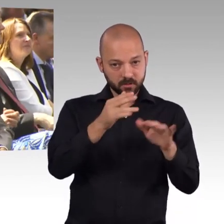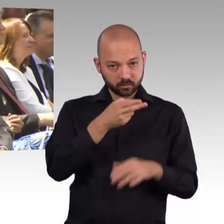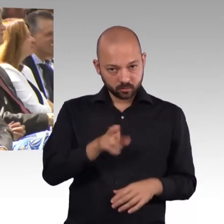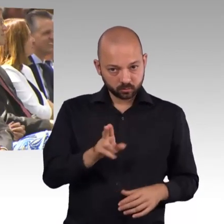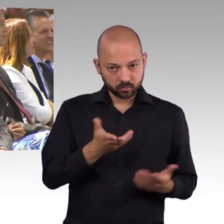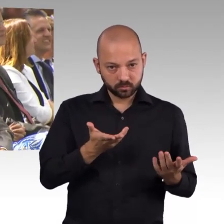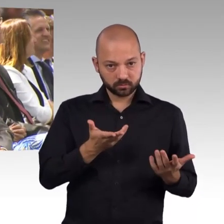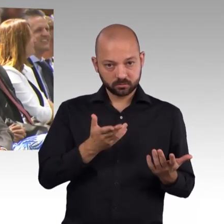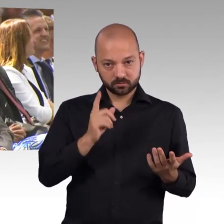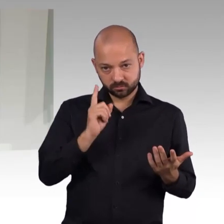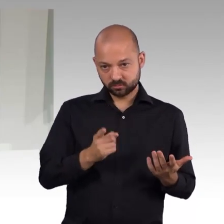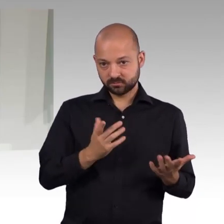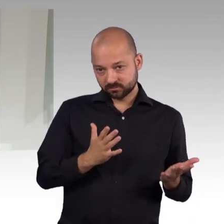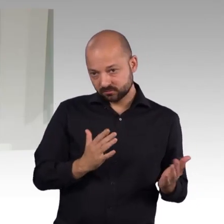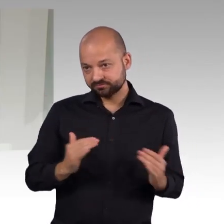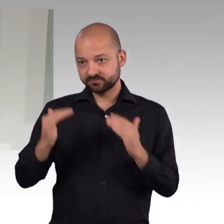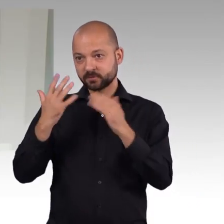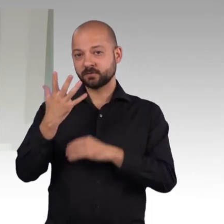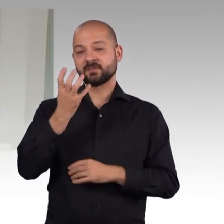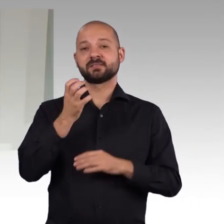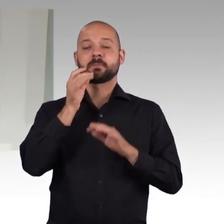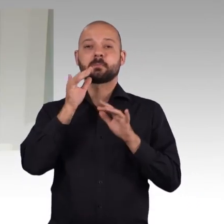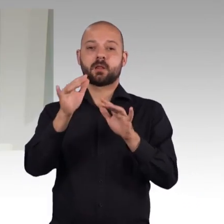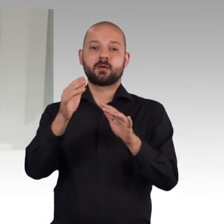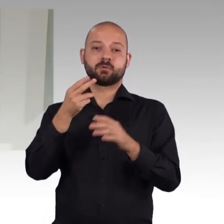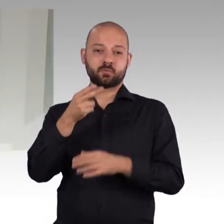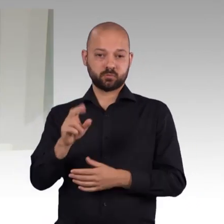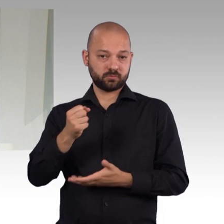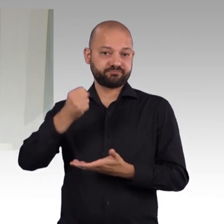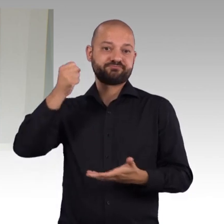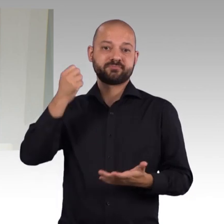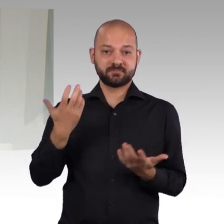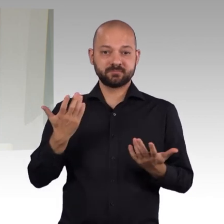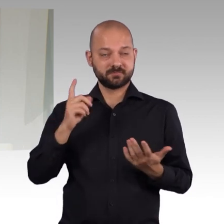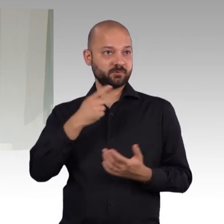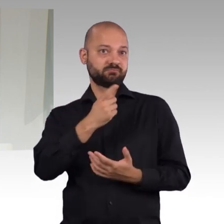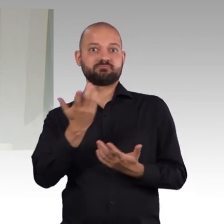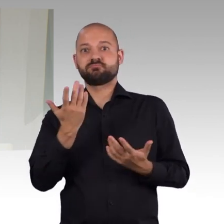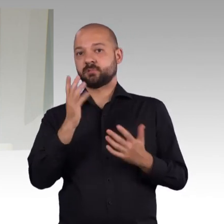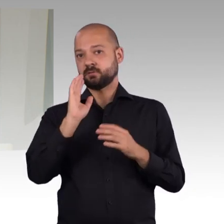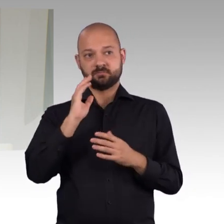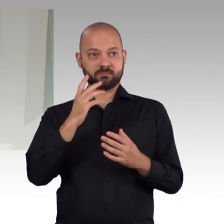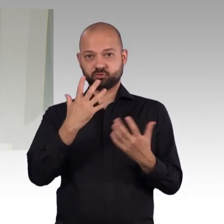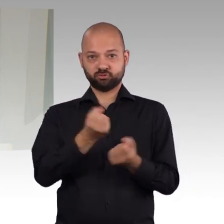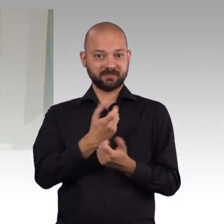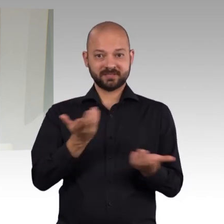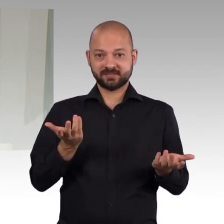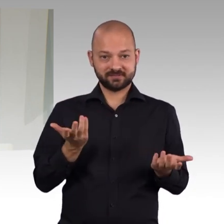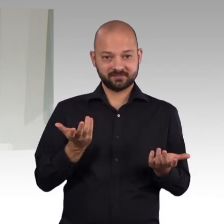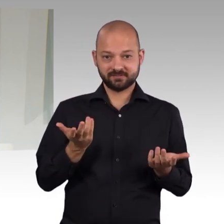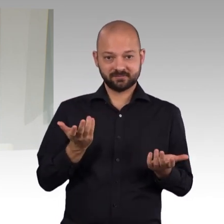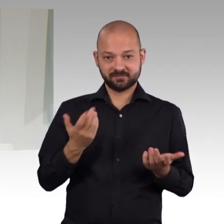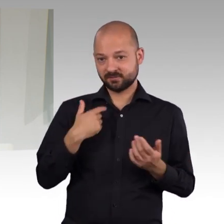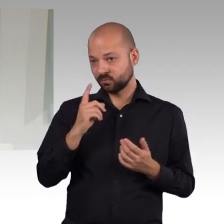Aber Geld ist nicht alles. Was die Ministerin geschafft hat, ist, dass sie den Mut gehabt hat, den Finger in die Wunde zu